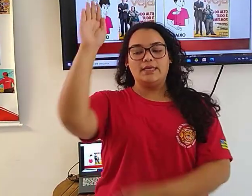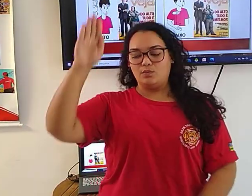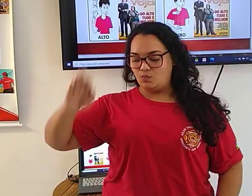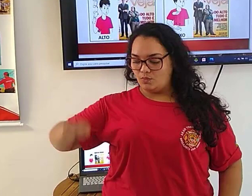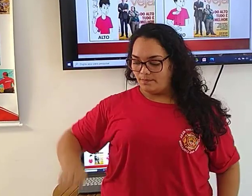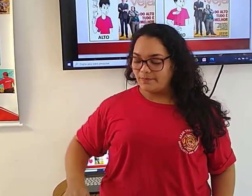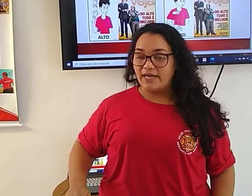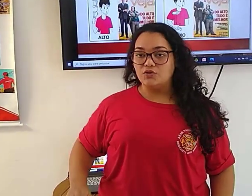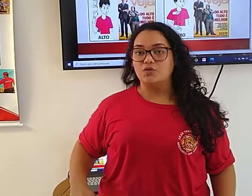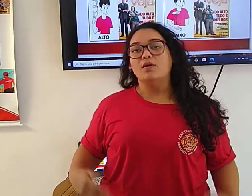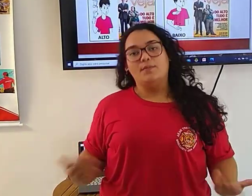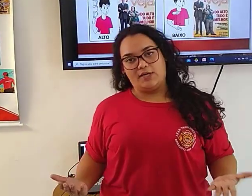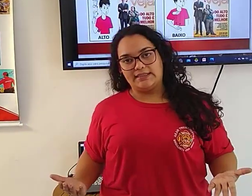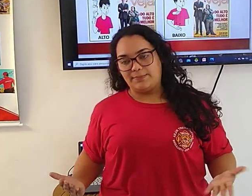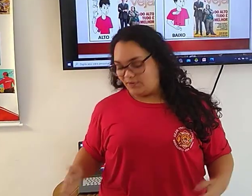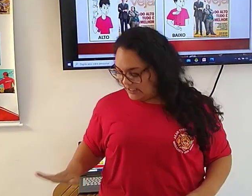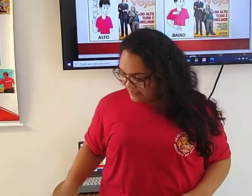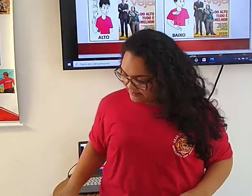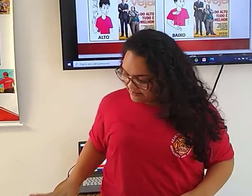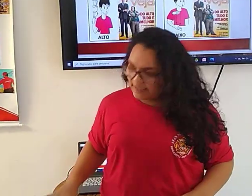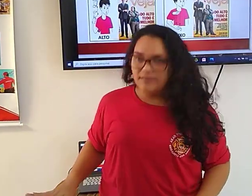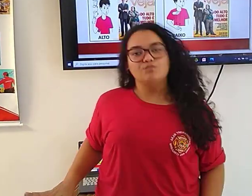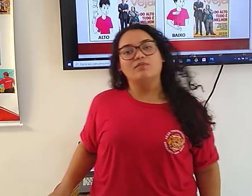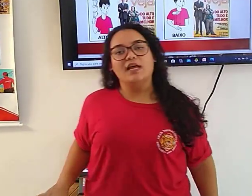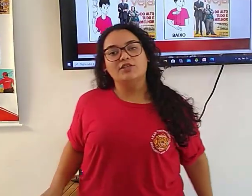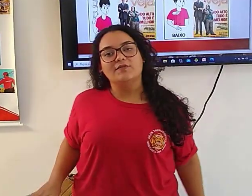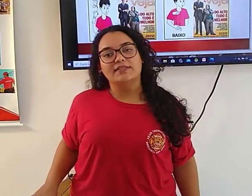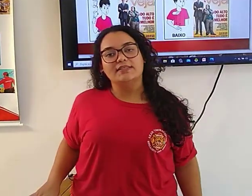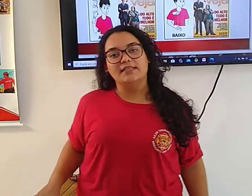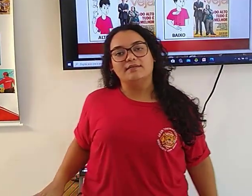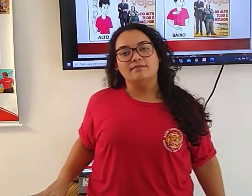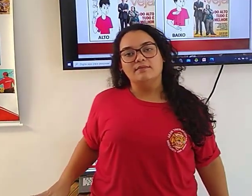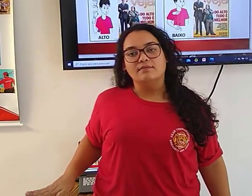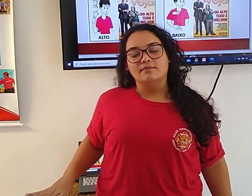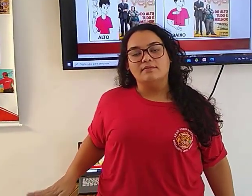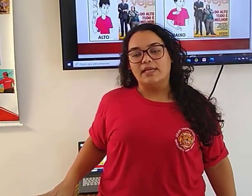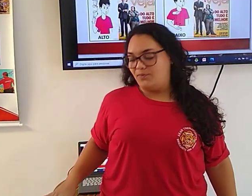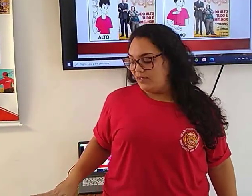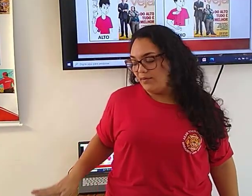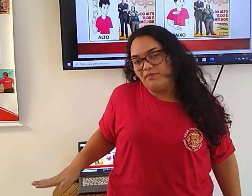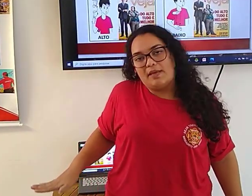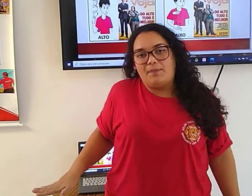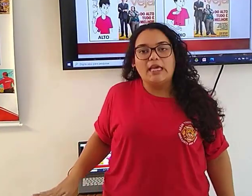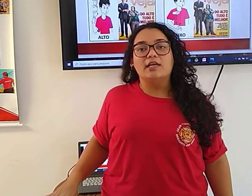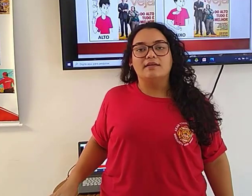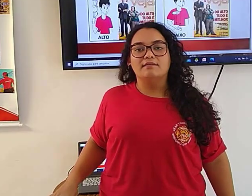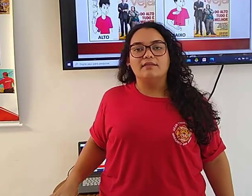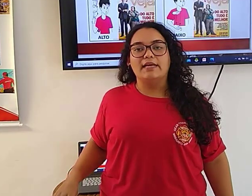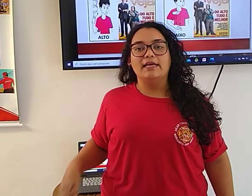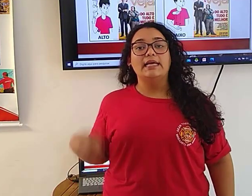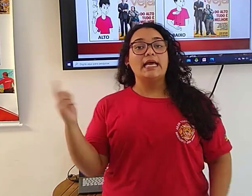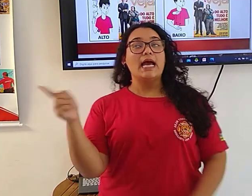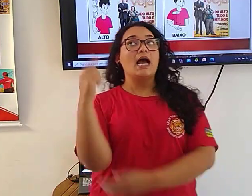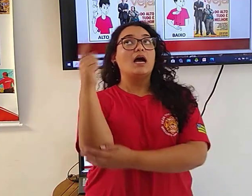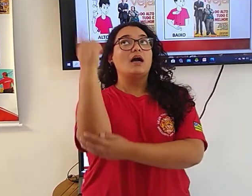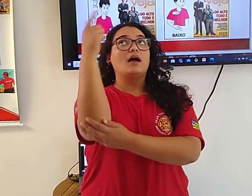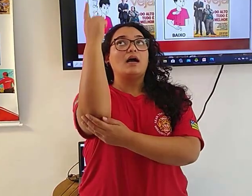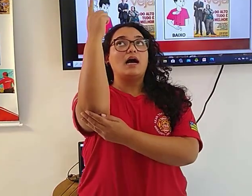e baixo. Por exemplo, criança, a gente faz assim, né? Por quê? Porque é pequena, né?